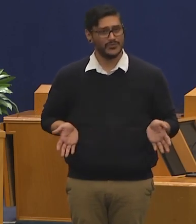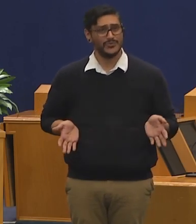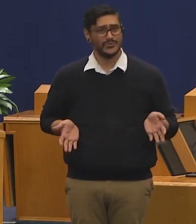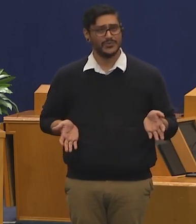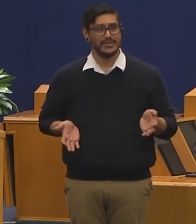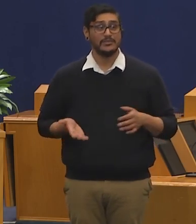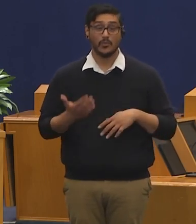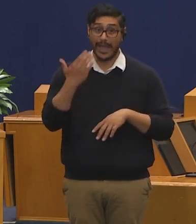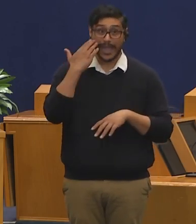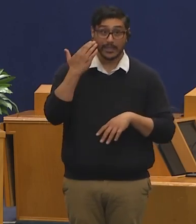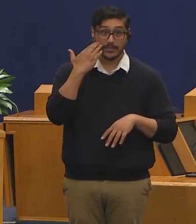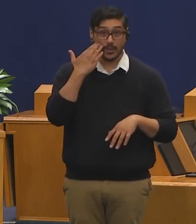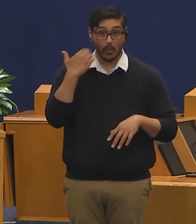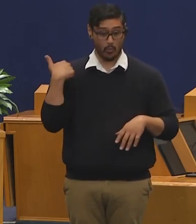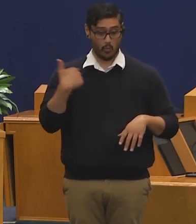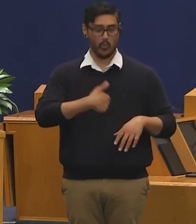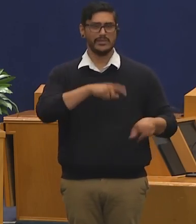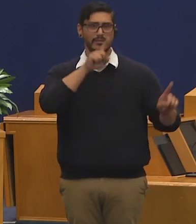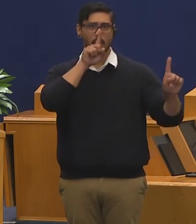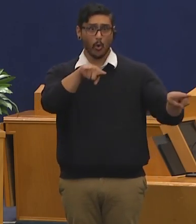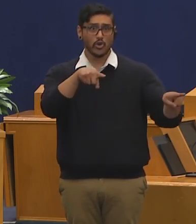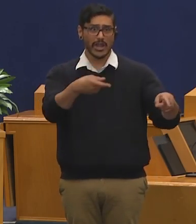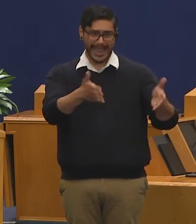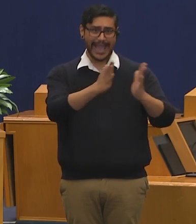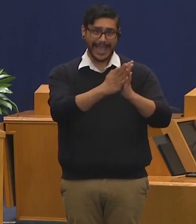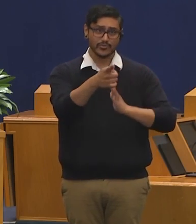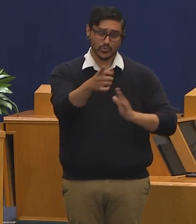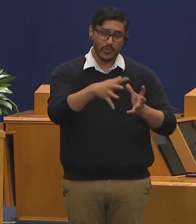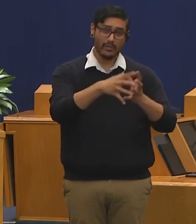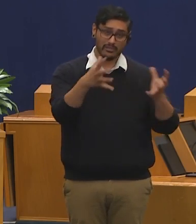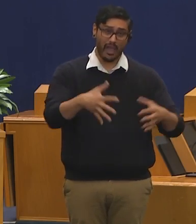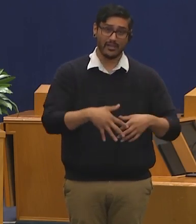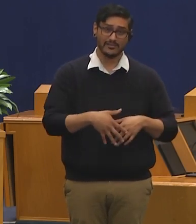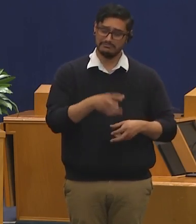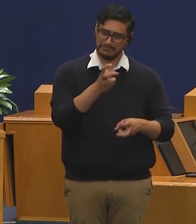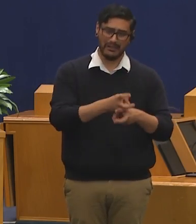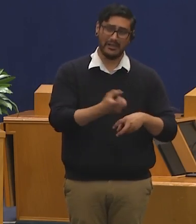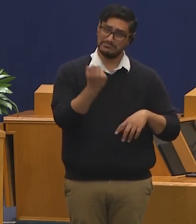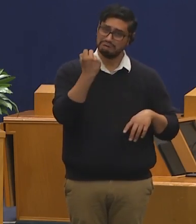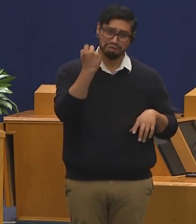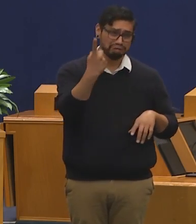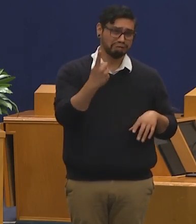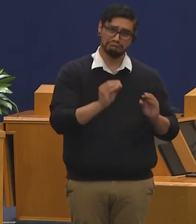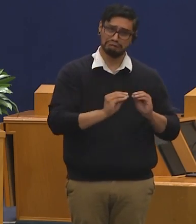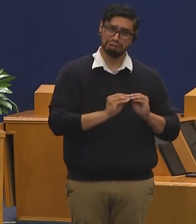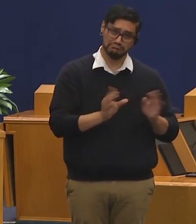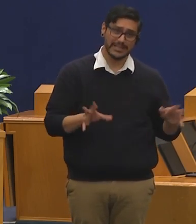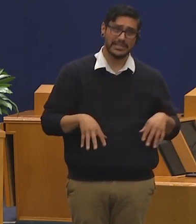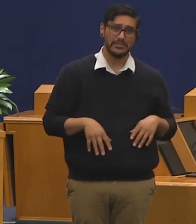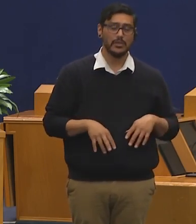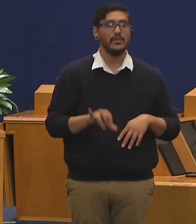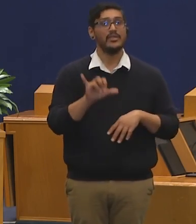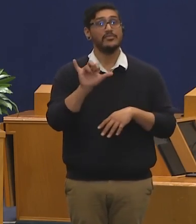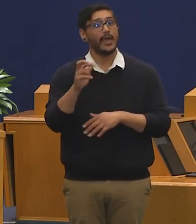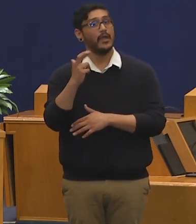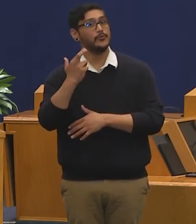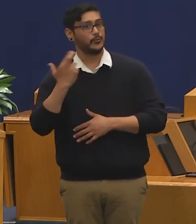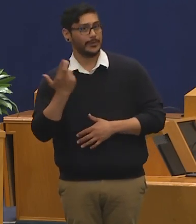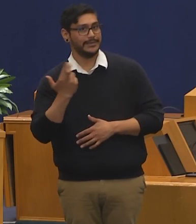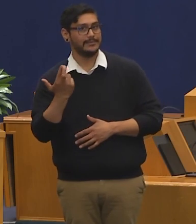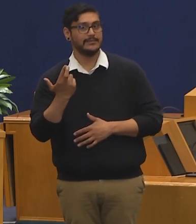de todos son sumamente difíciles y por esas razones es la responsabilidad